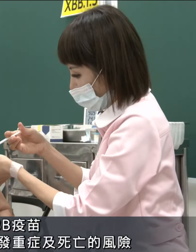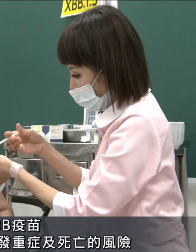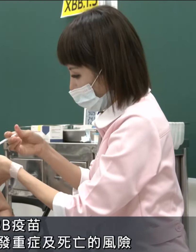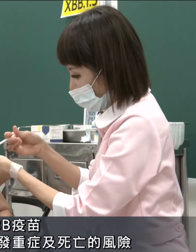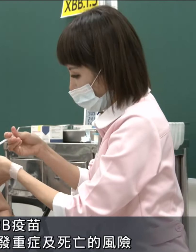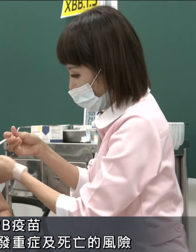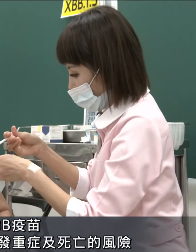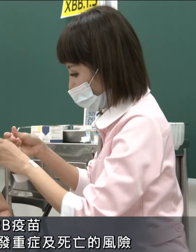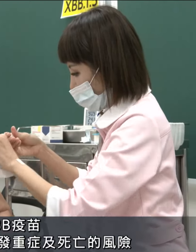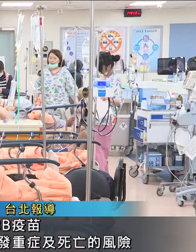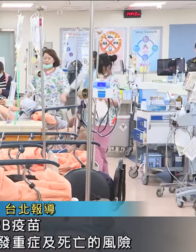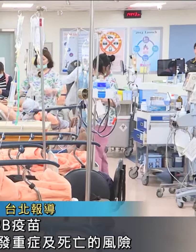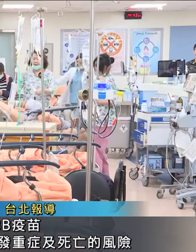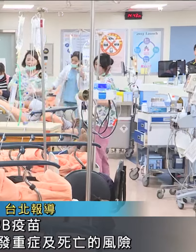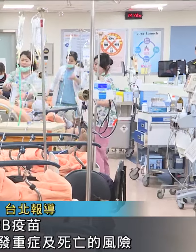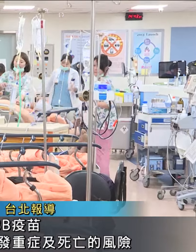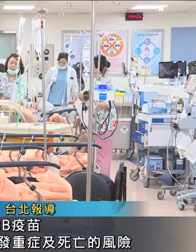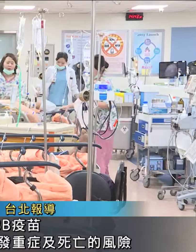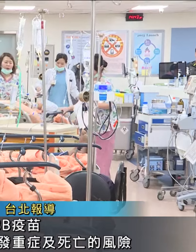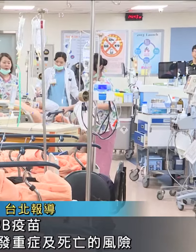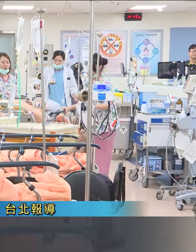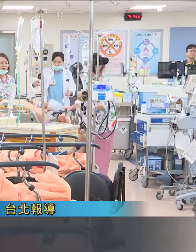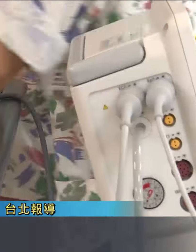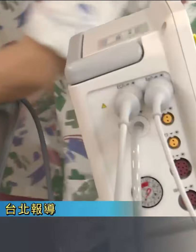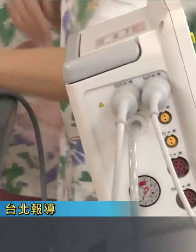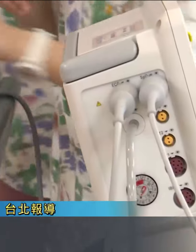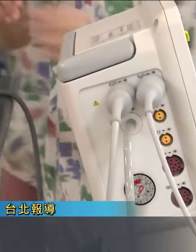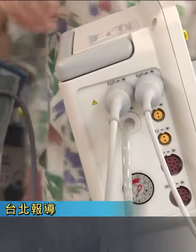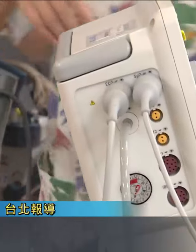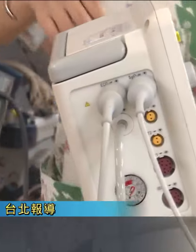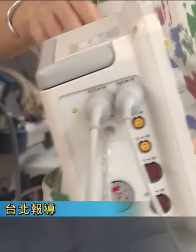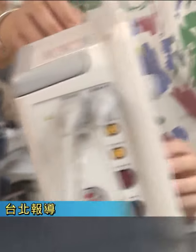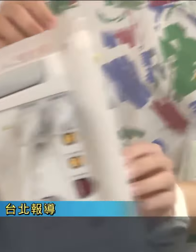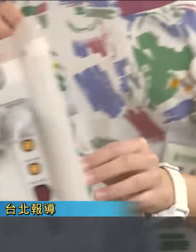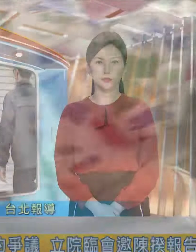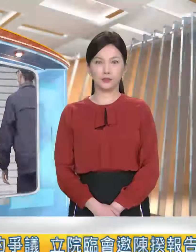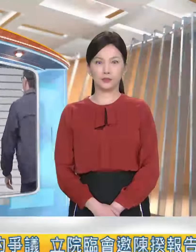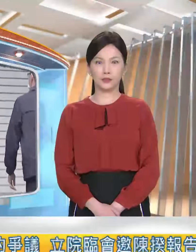染后并发重症及死亡的风险。记者赖淑敏、张子佳台报道。